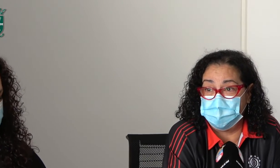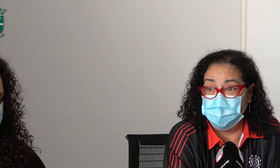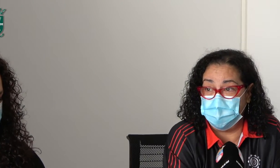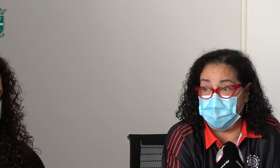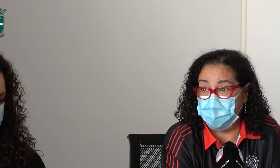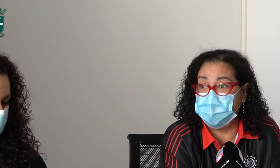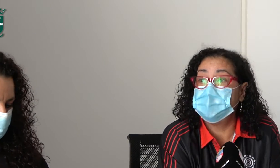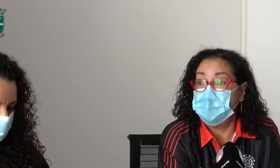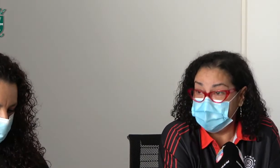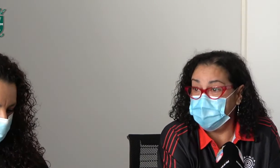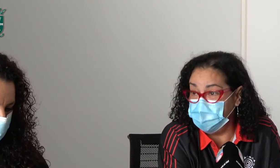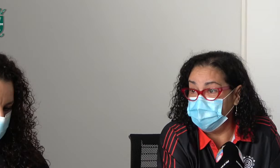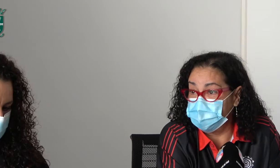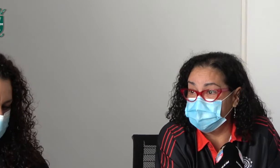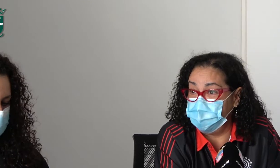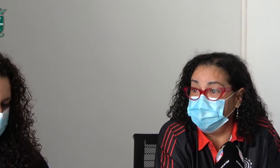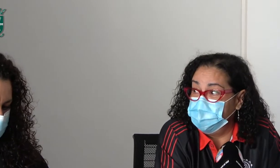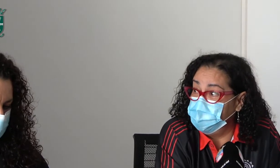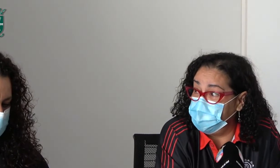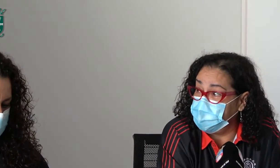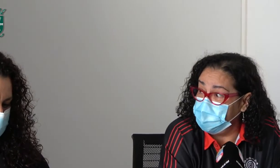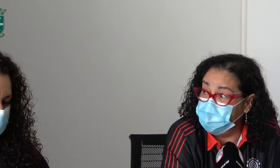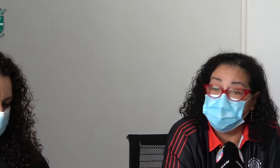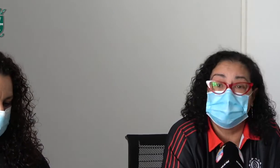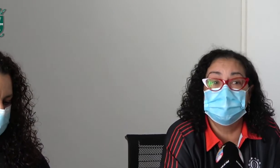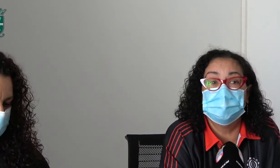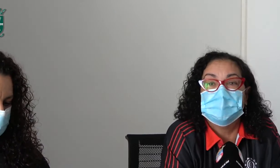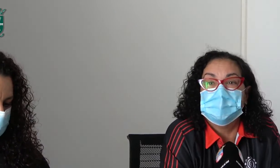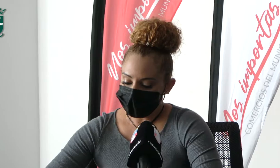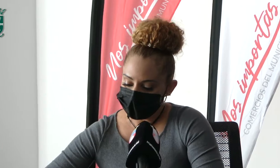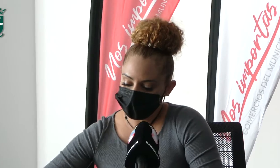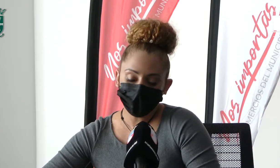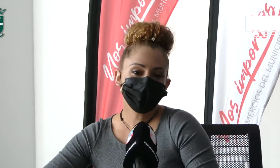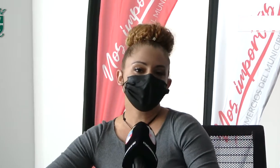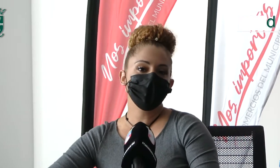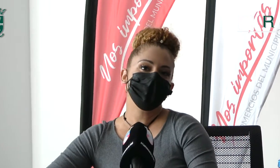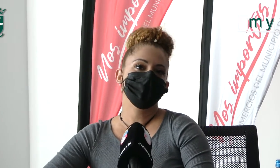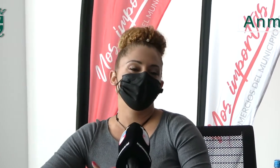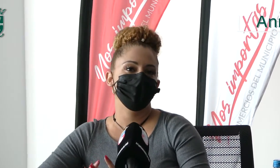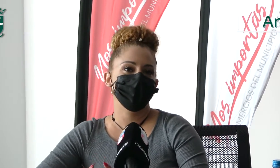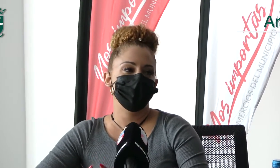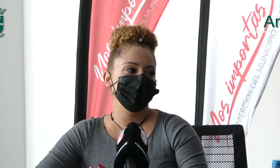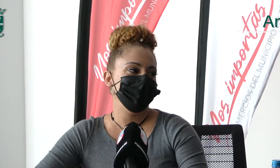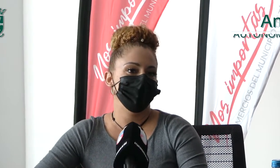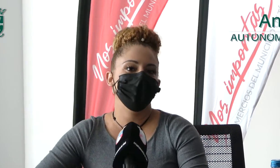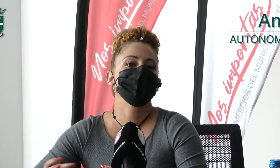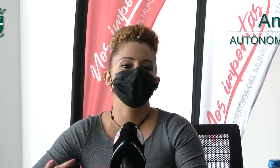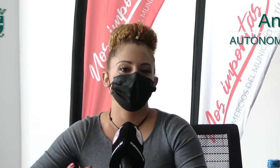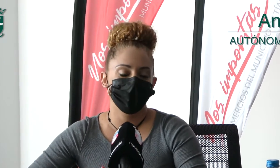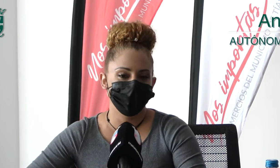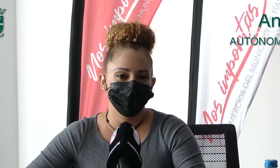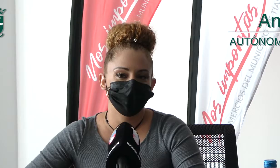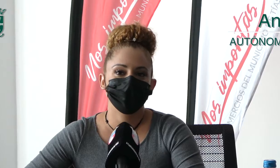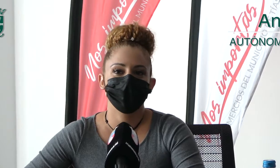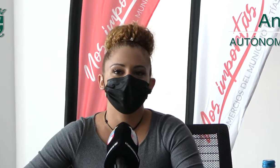verdaderamente son muchos padres de los jugadores que tenemos en el club. El comercio local significa